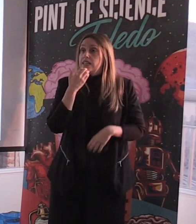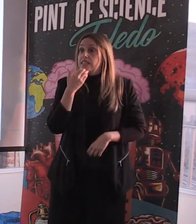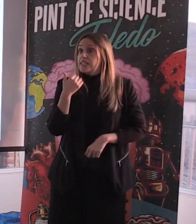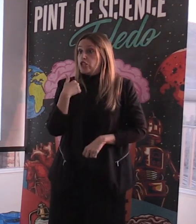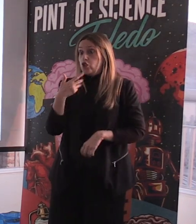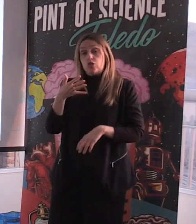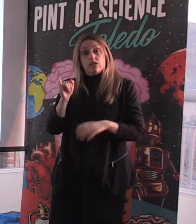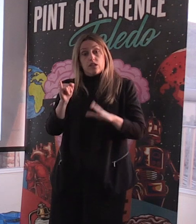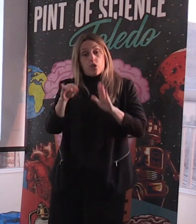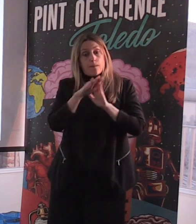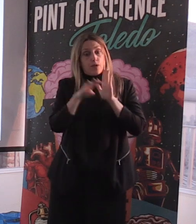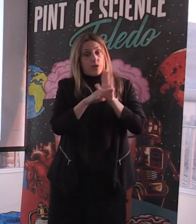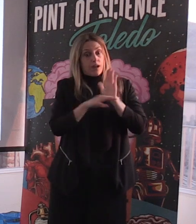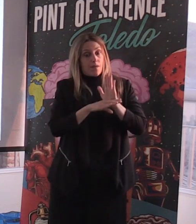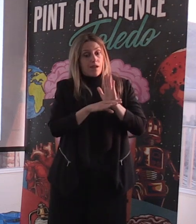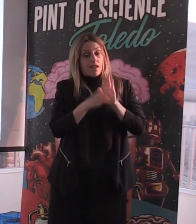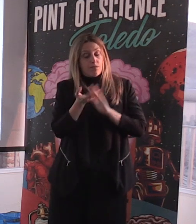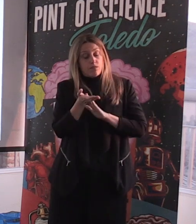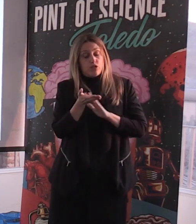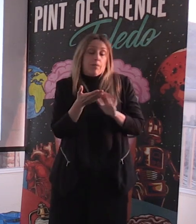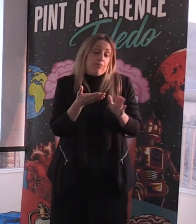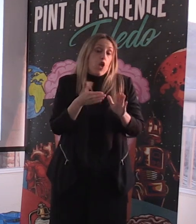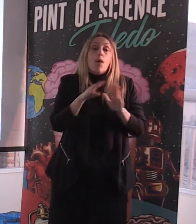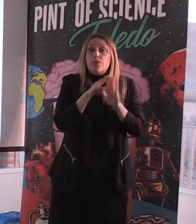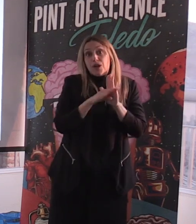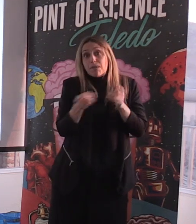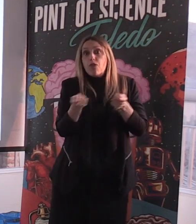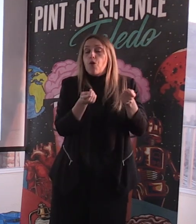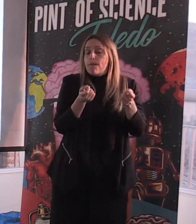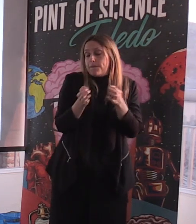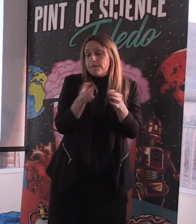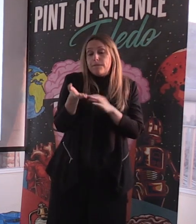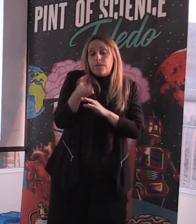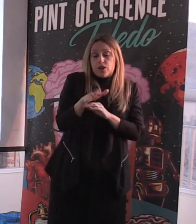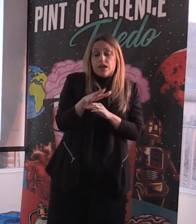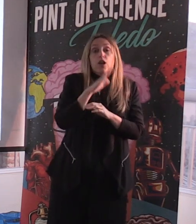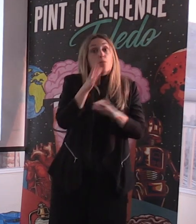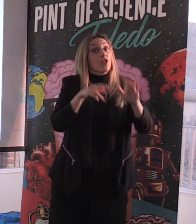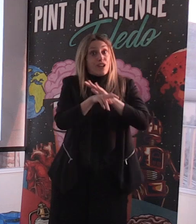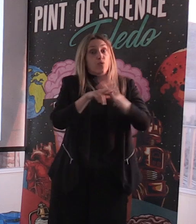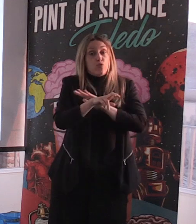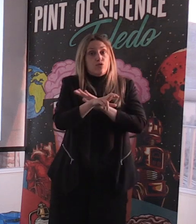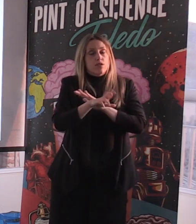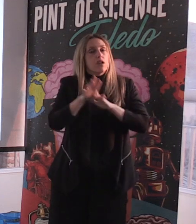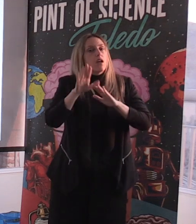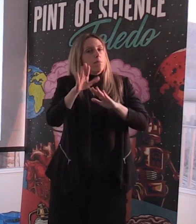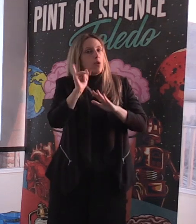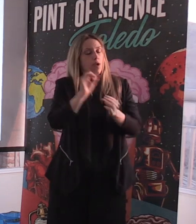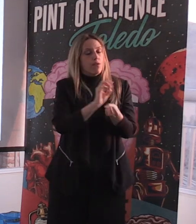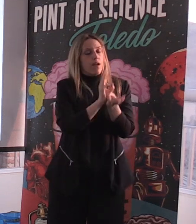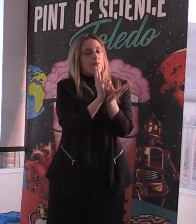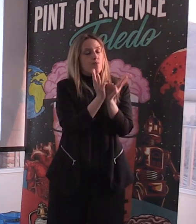de muerte para no competir con mis hijos para los recursos, pero hay una mutación dentro de mí